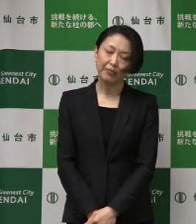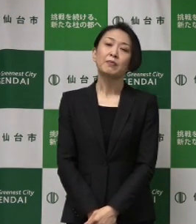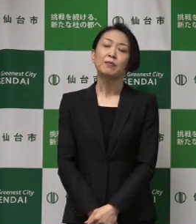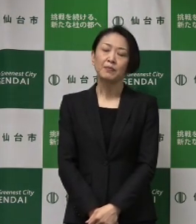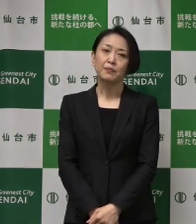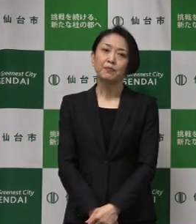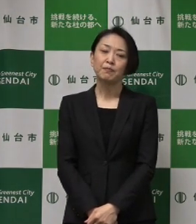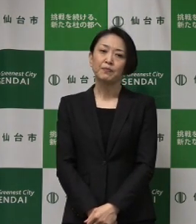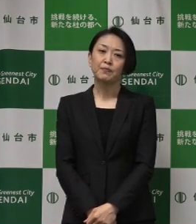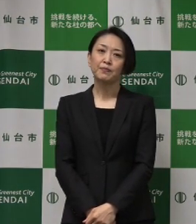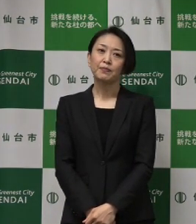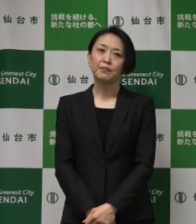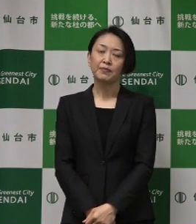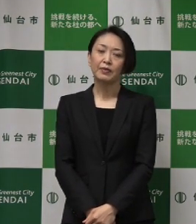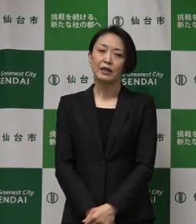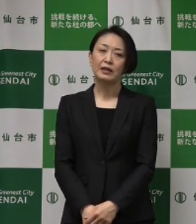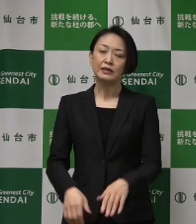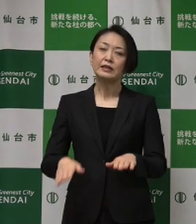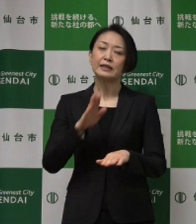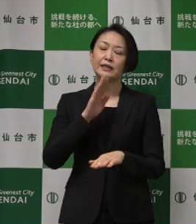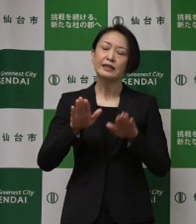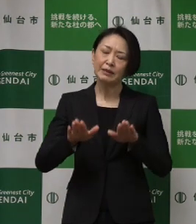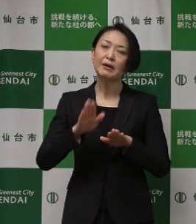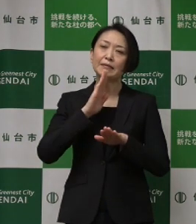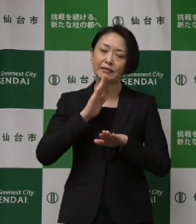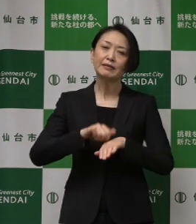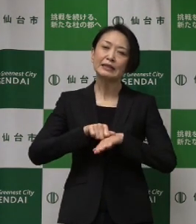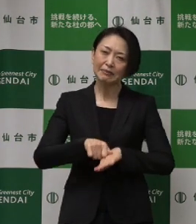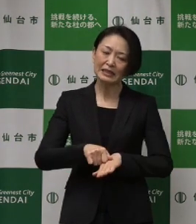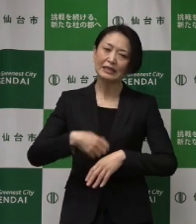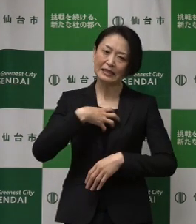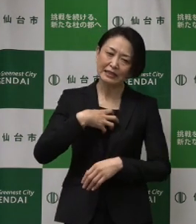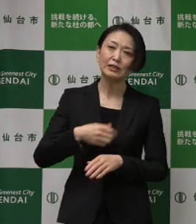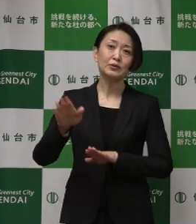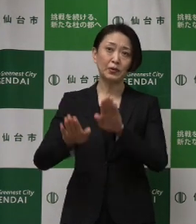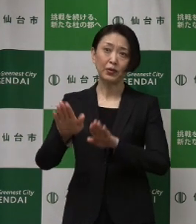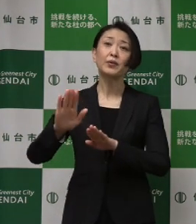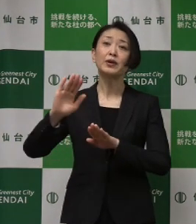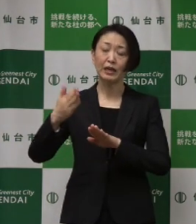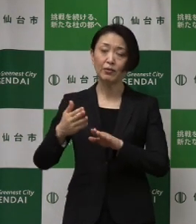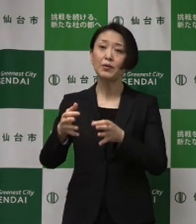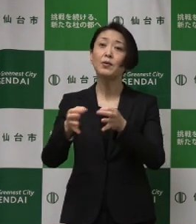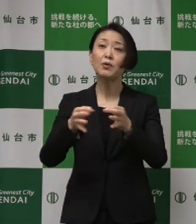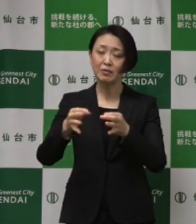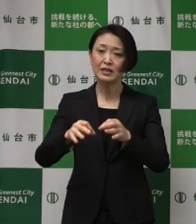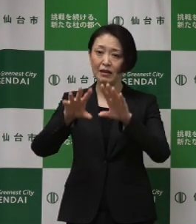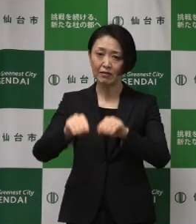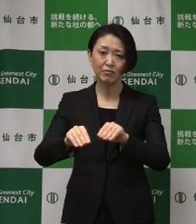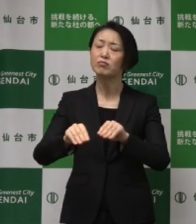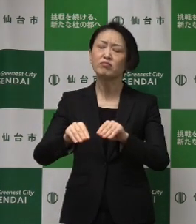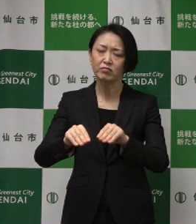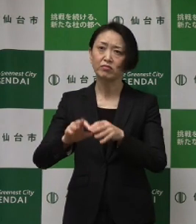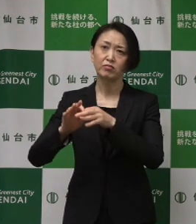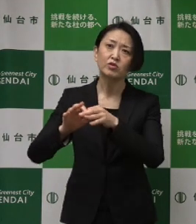ある意味大変厳しい中ではありますけれども、事業を継続していただく上でも、そしてまたこういう状況